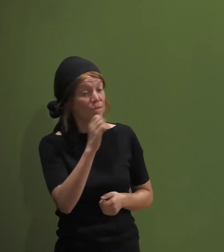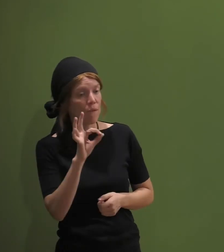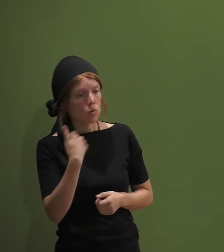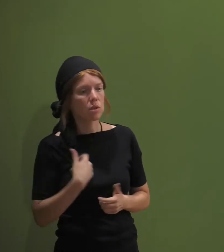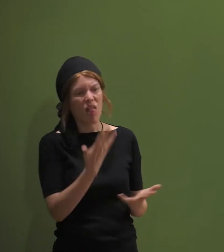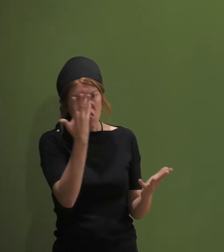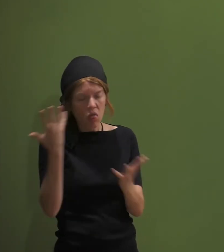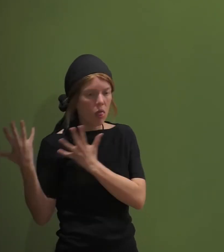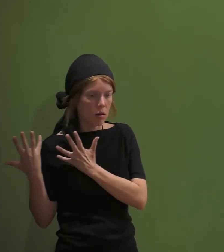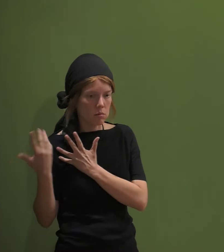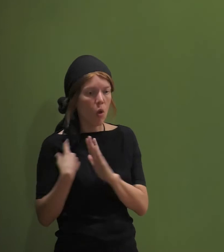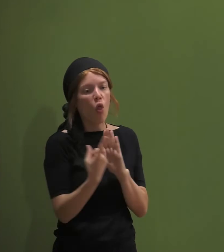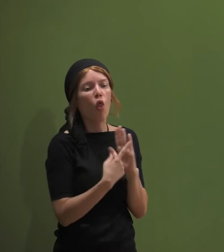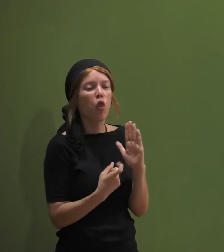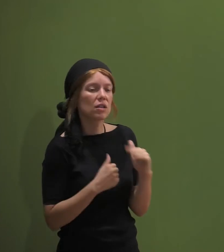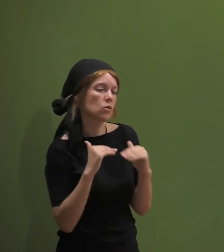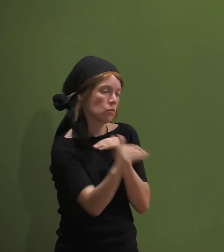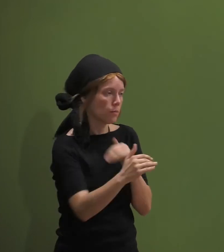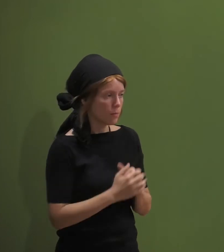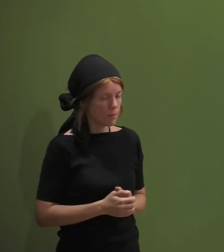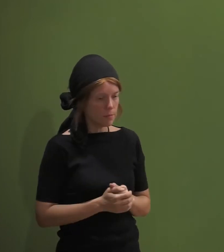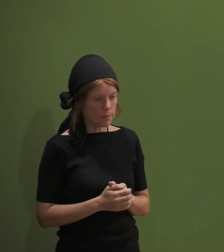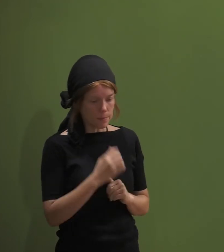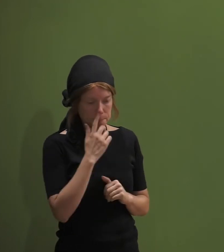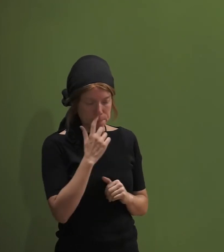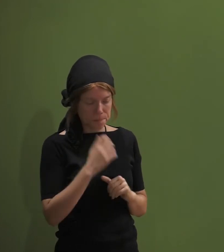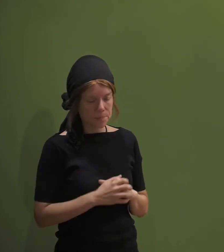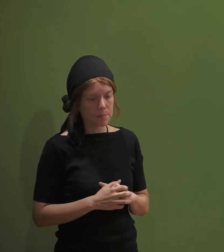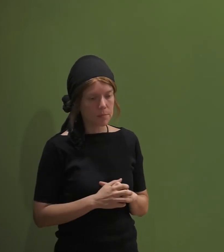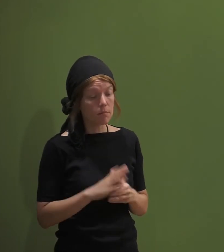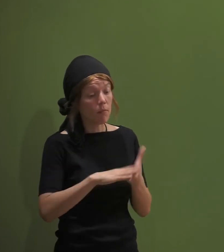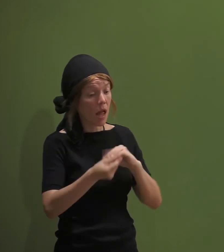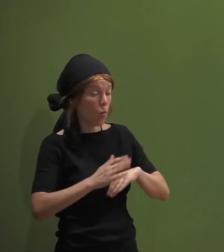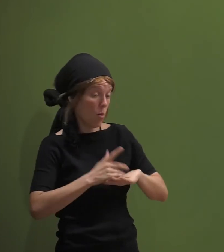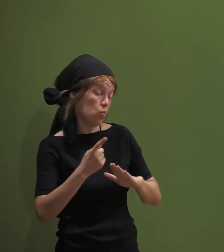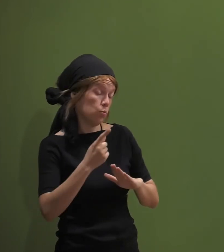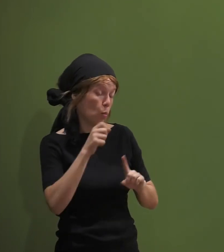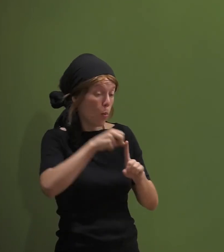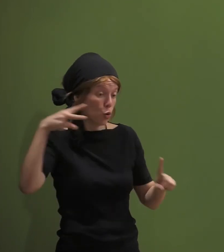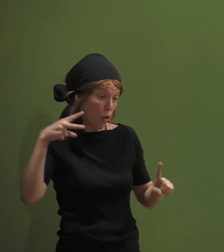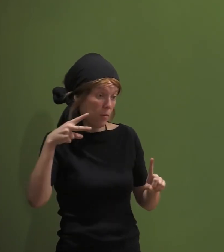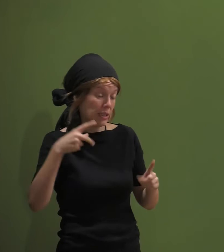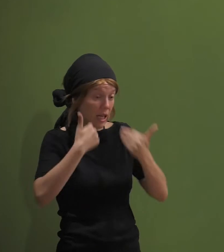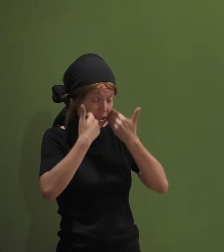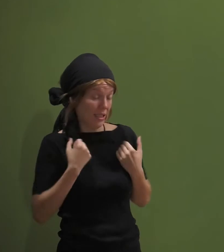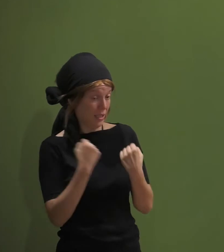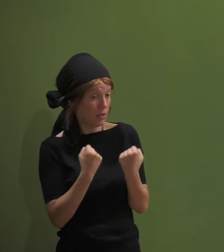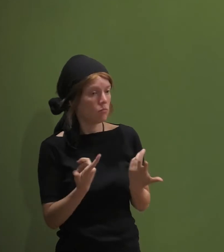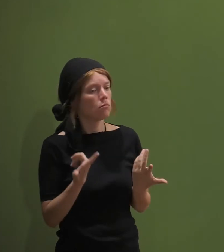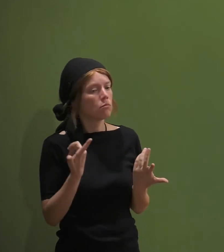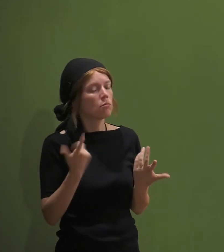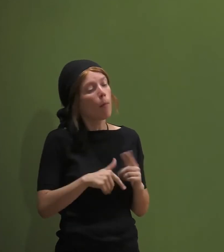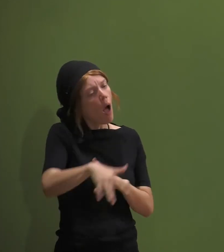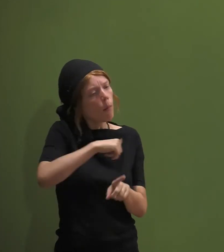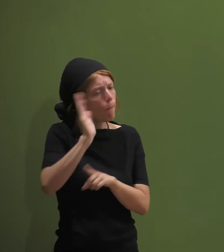una década definió como dietas sostenibles, que son aquellas adecuadas desde un punto de vista nutritivo, seguras y saludables, con bajo